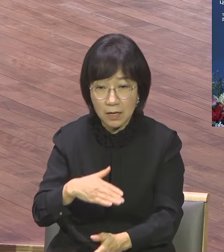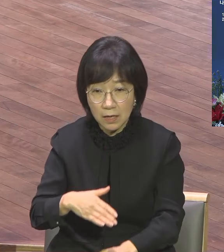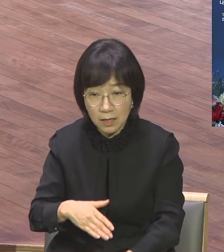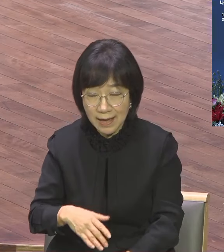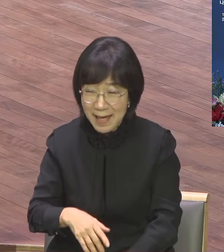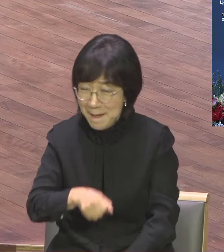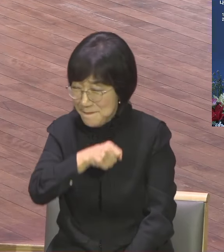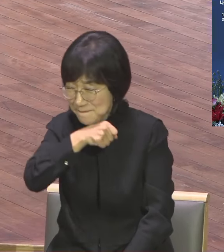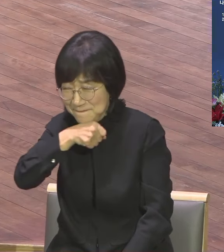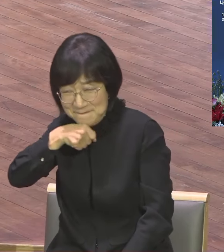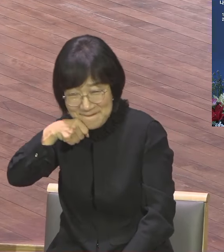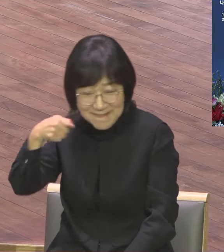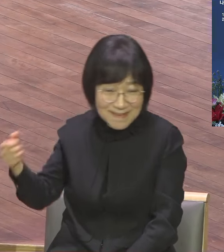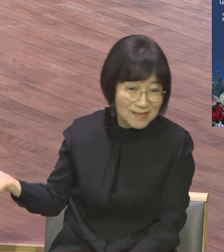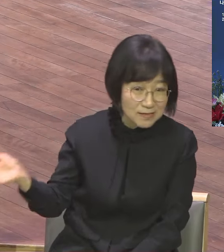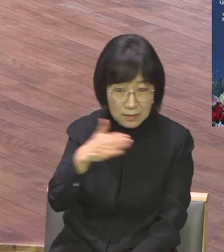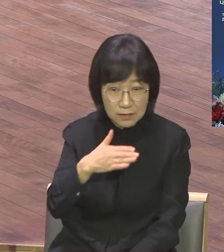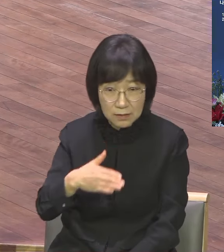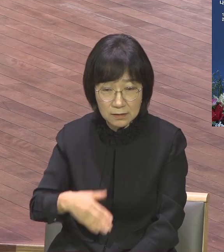맛있는 거 가자.